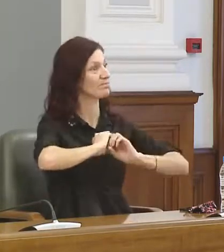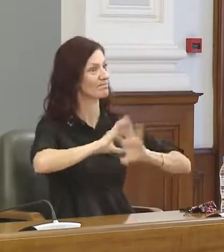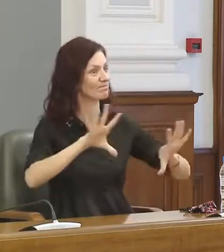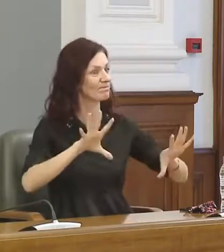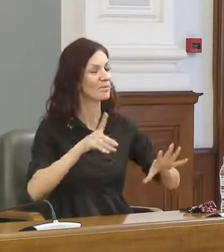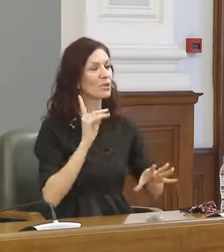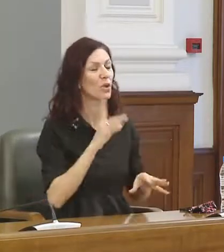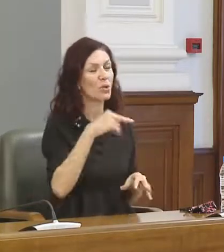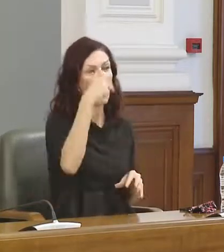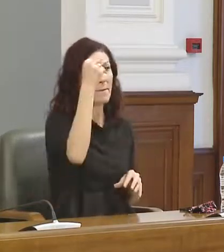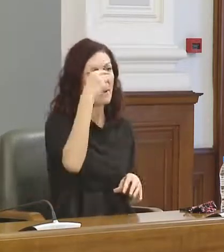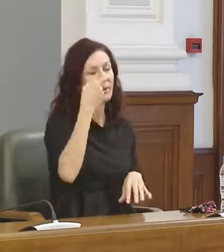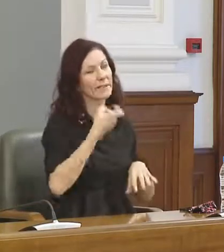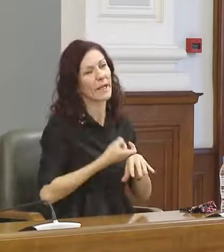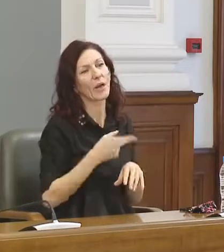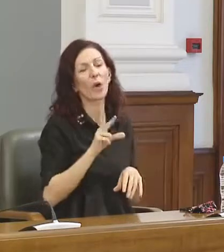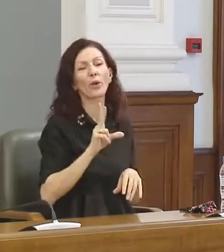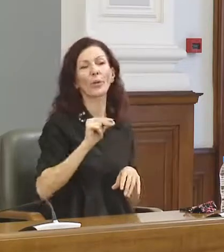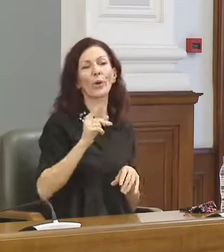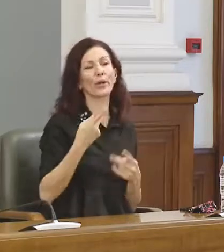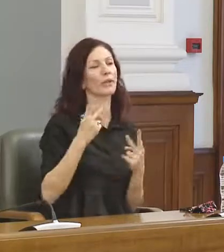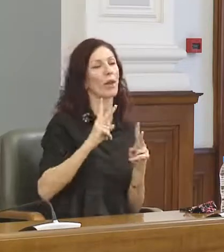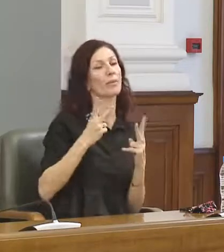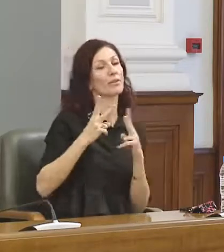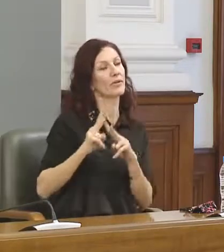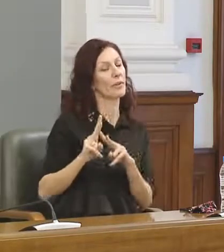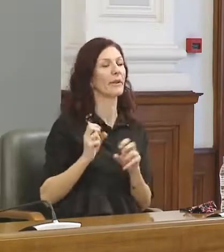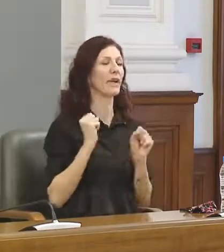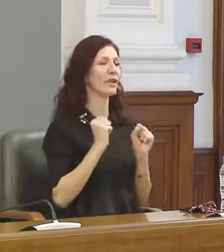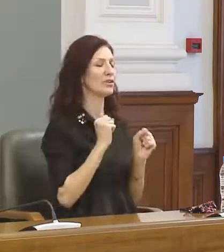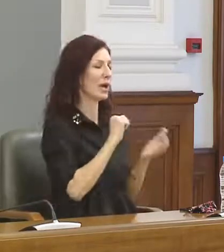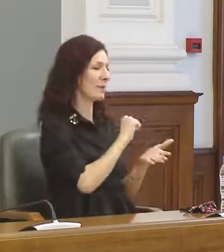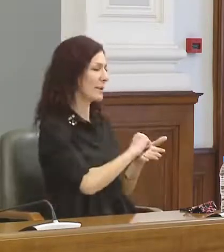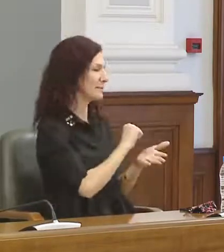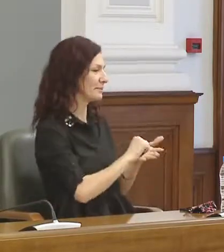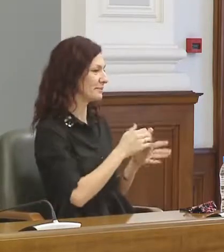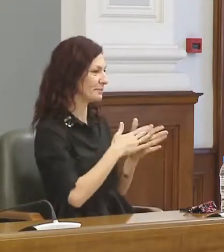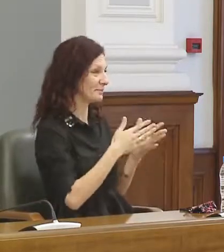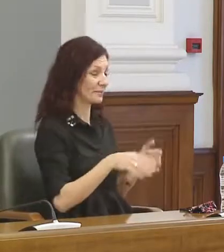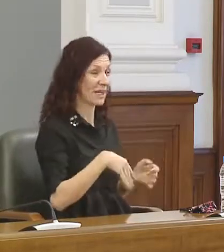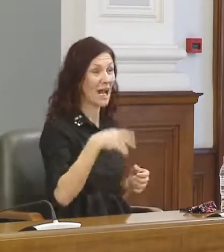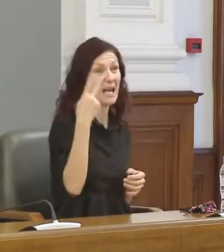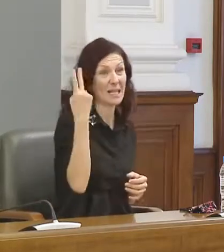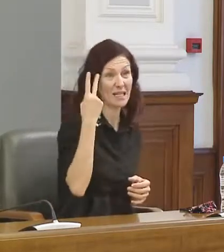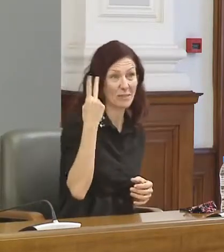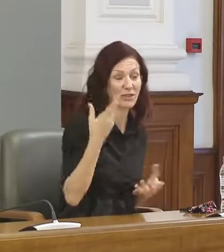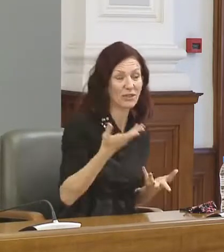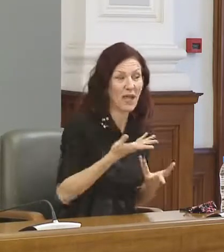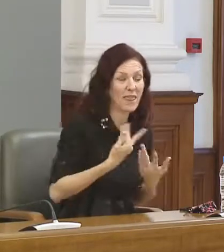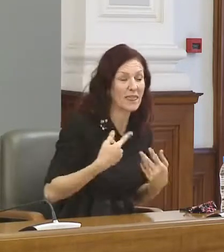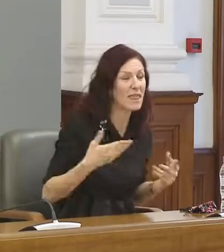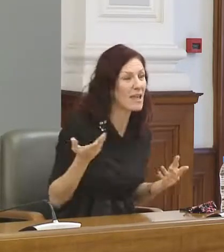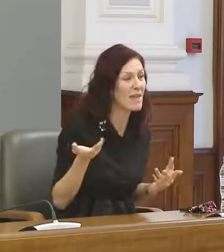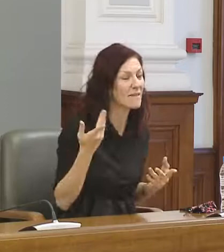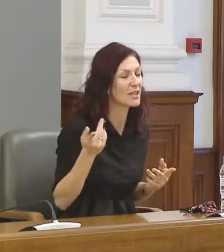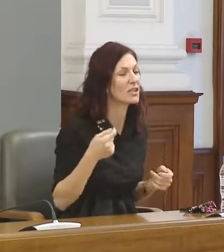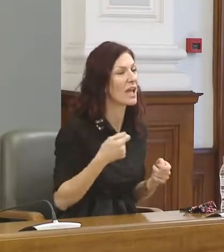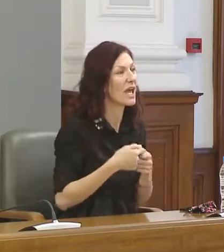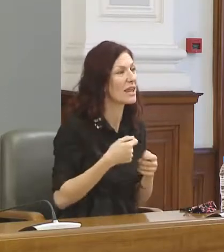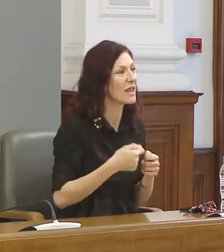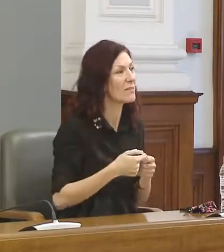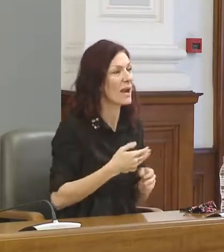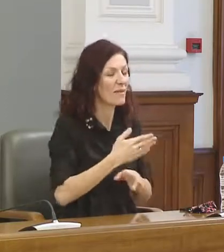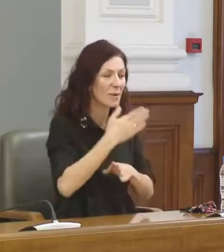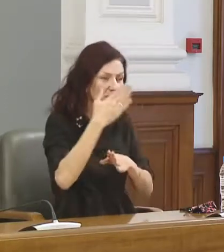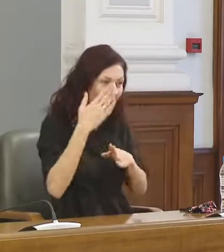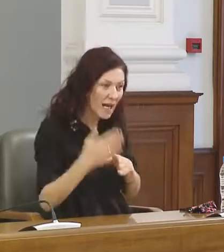български лекар като каже нещо, не му обръщате внимание. Разбрахте ли, че вече не правиме на края на